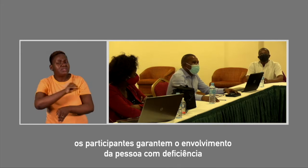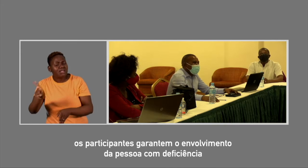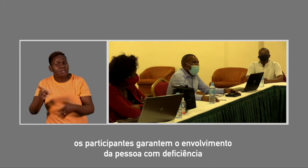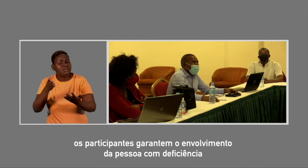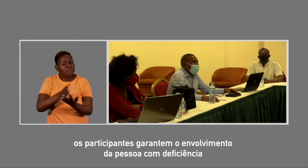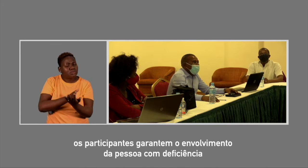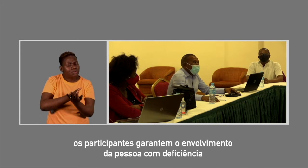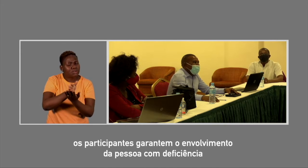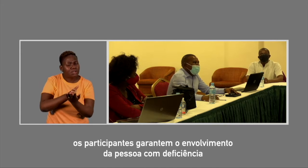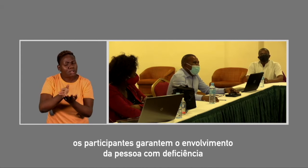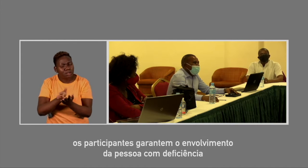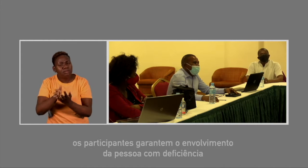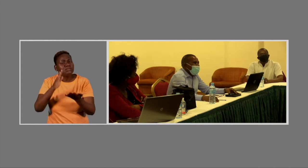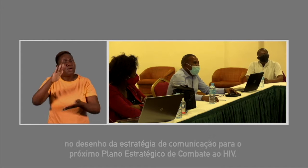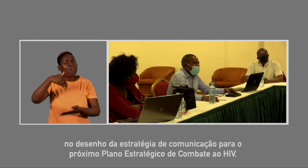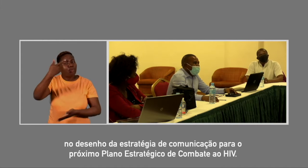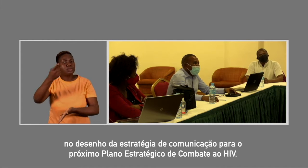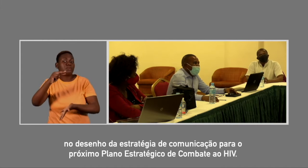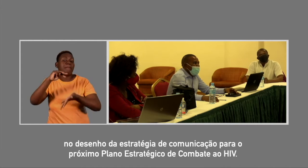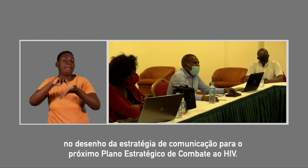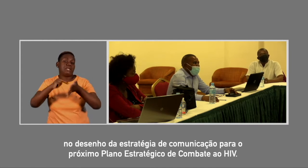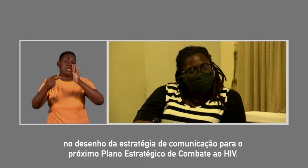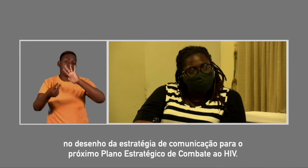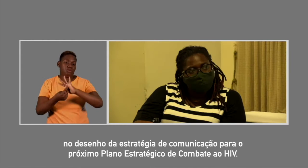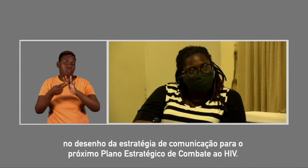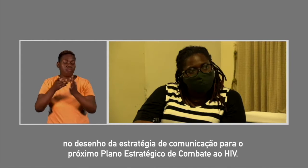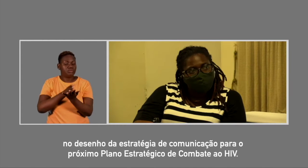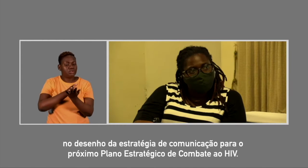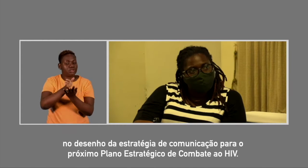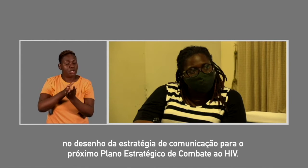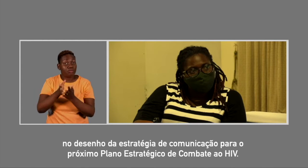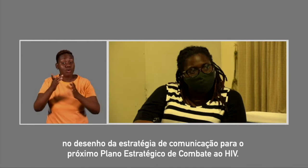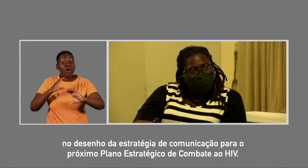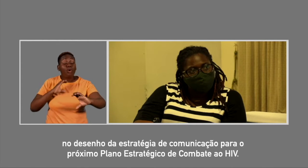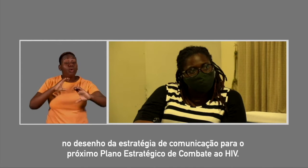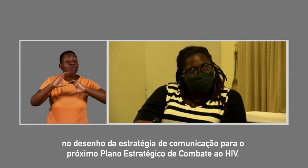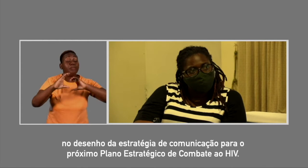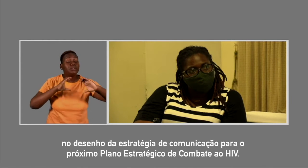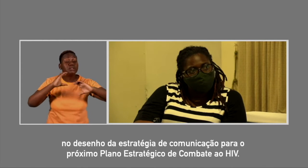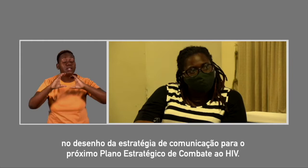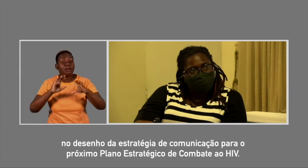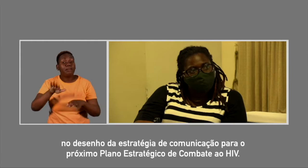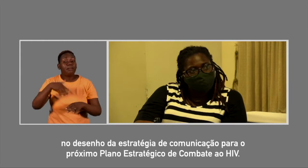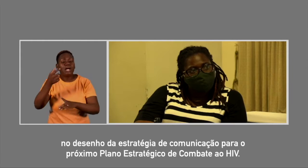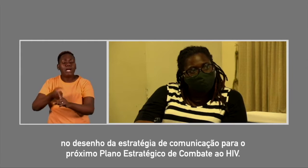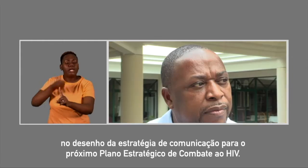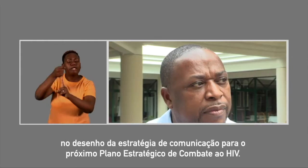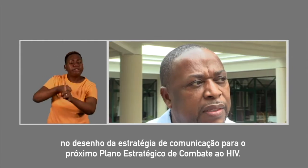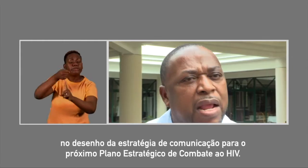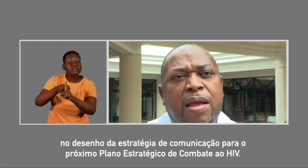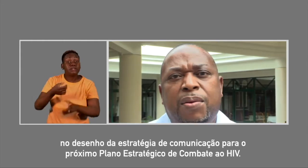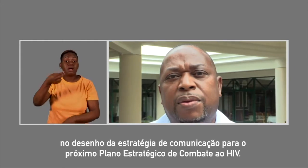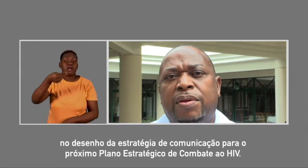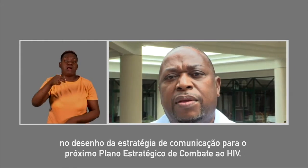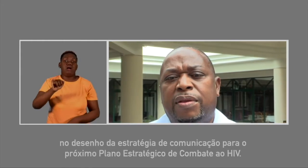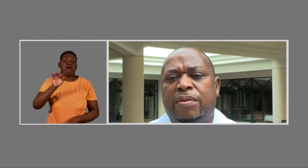envolvimento da pessoa com deficiência no desenho das estratégias de comunicação para o próximo plano estratégico de combate